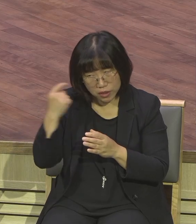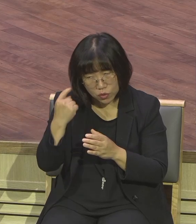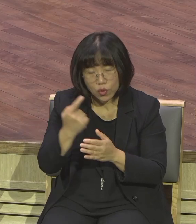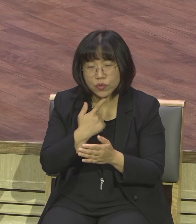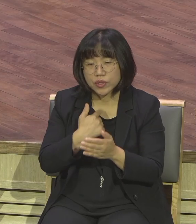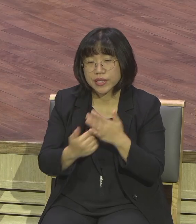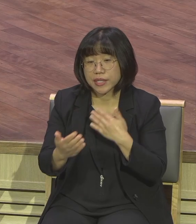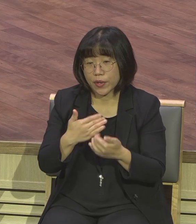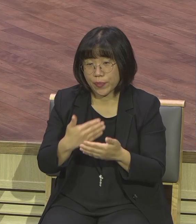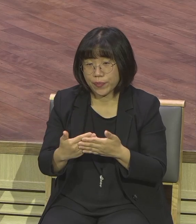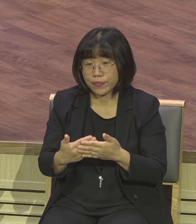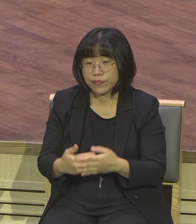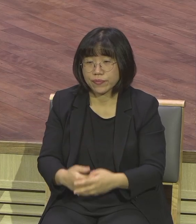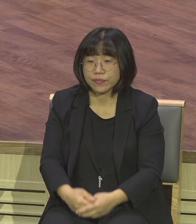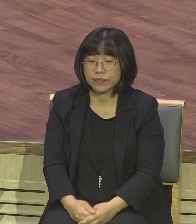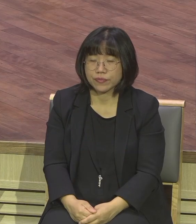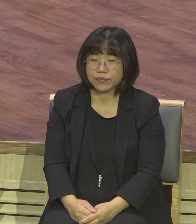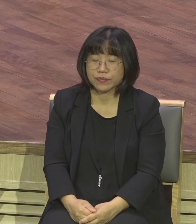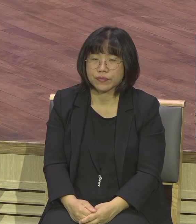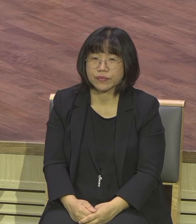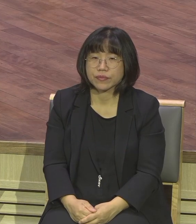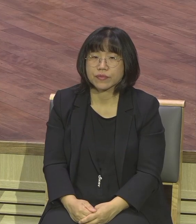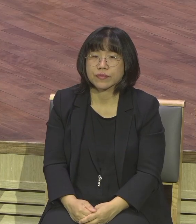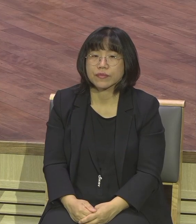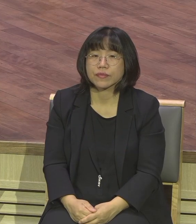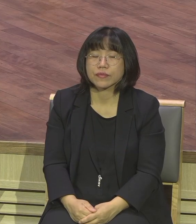그 말씀. 말씀 체험해봐라.